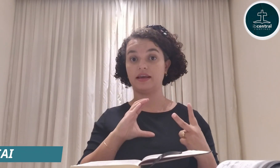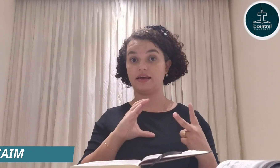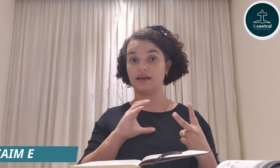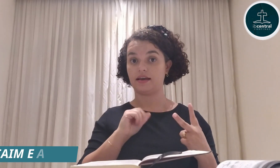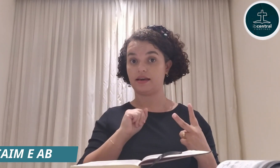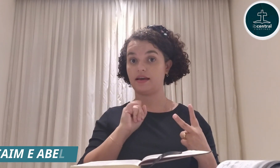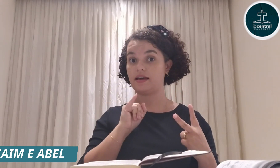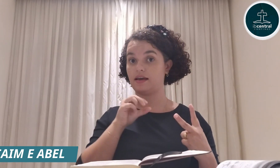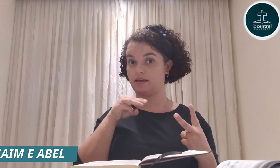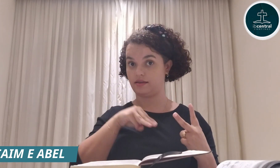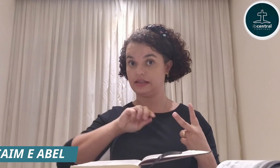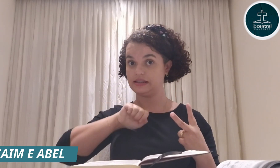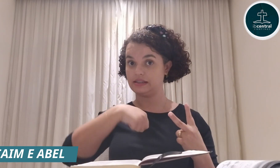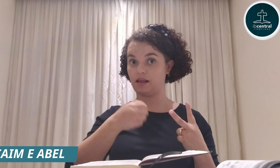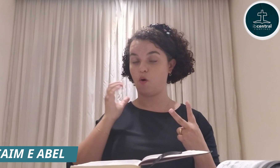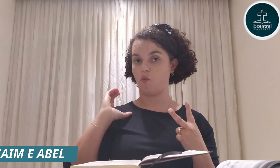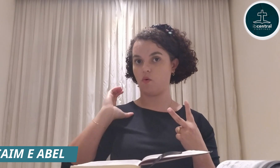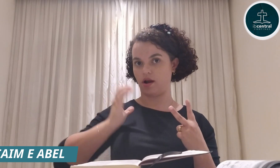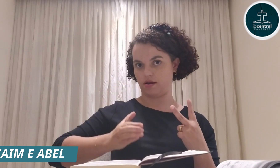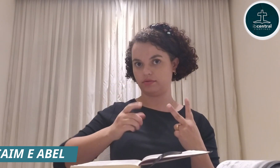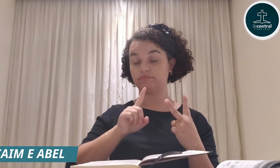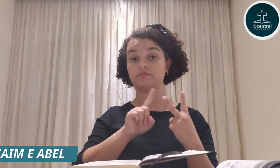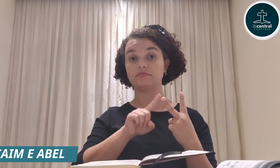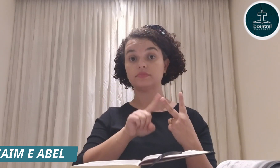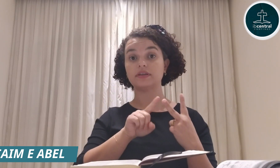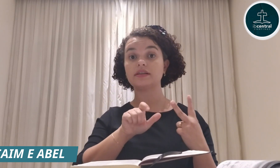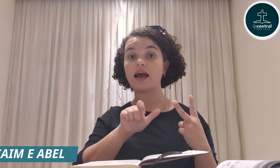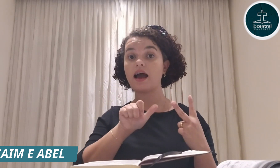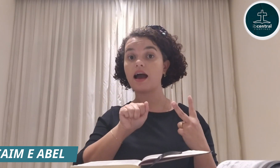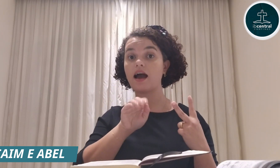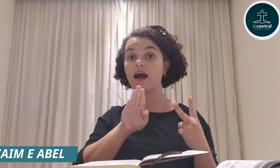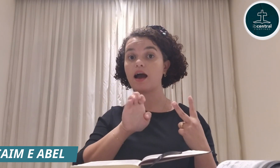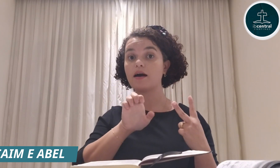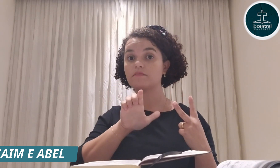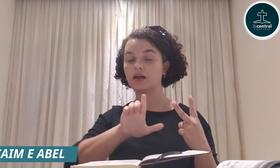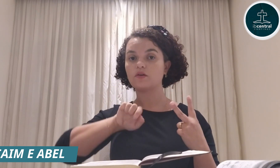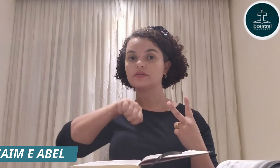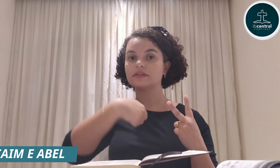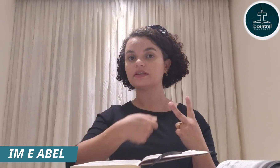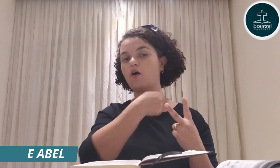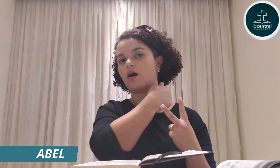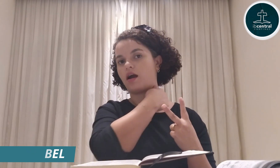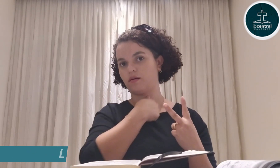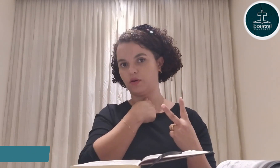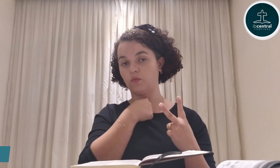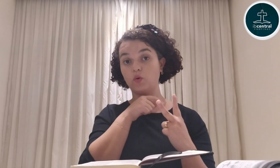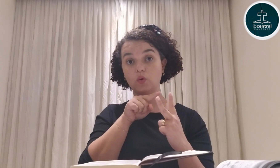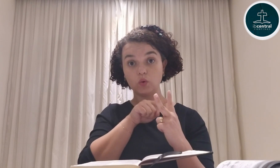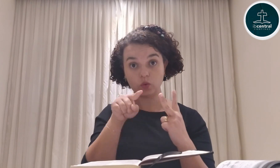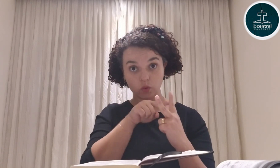na história de dois homens a relação desta palavra. São eles Caim